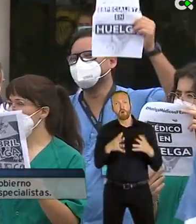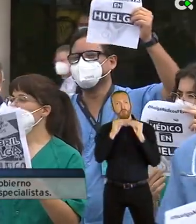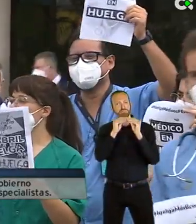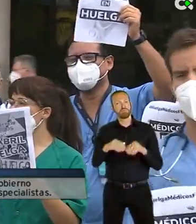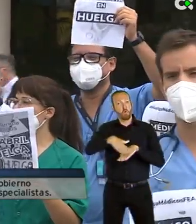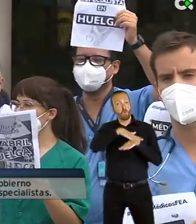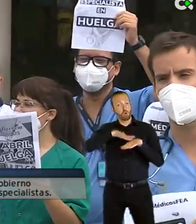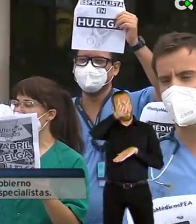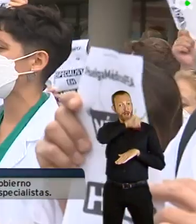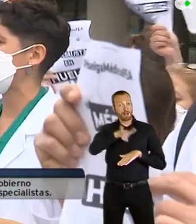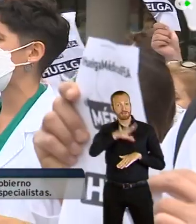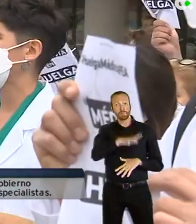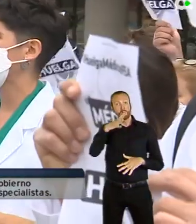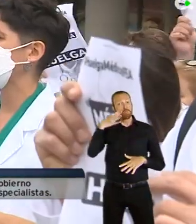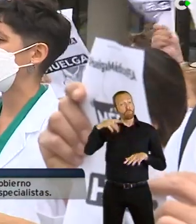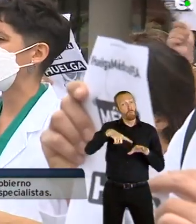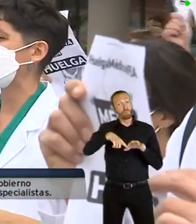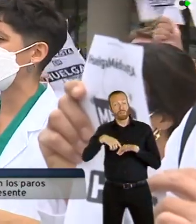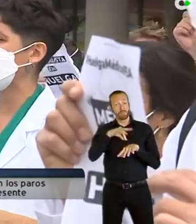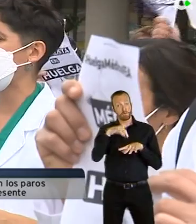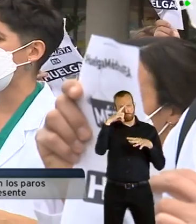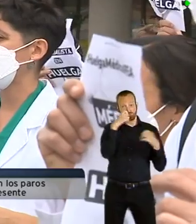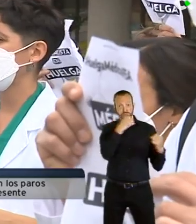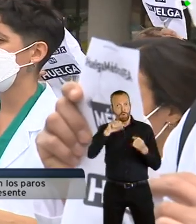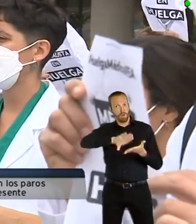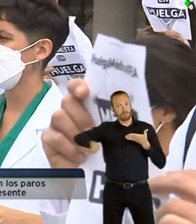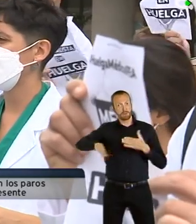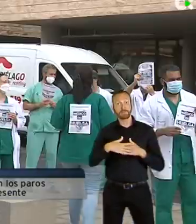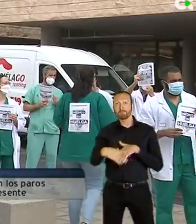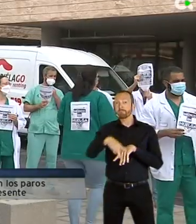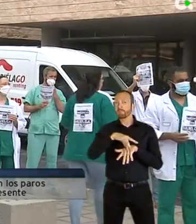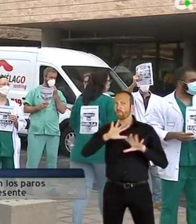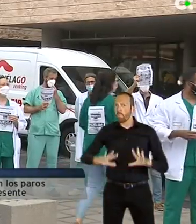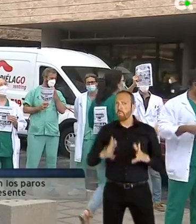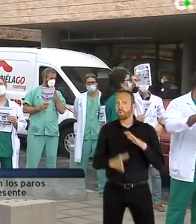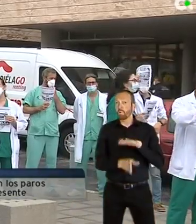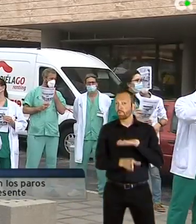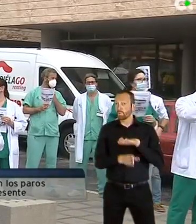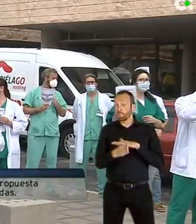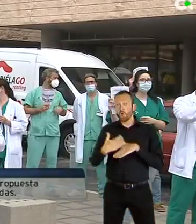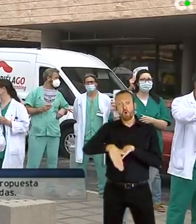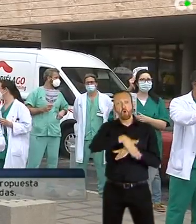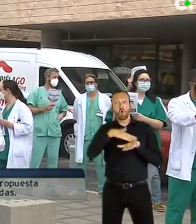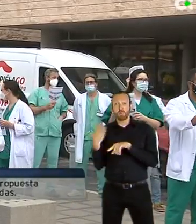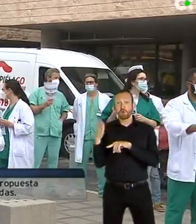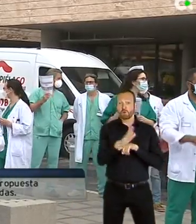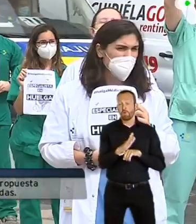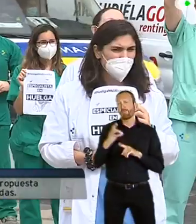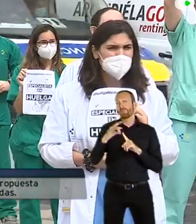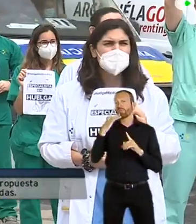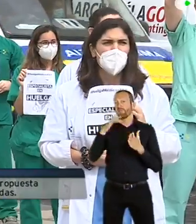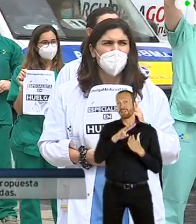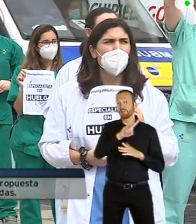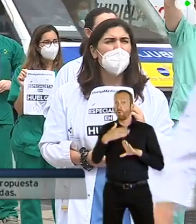gobierno porque deja fuera plazas de especialistas. Los médicos continuarán con los paros para que el gobierno presente antes del 31 de